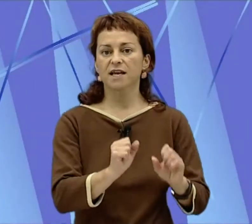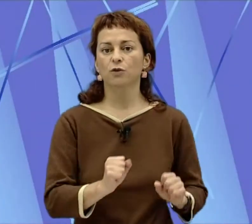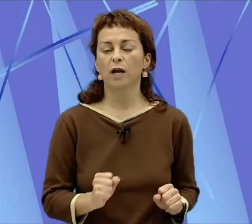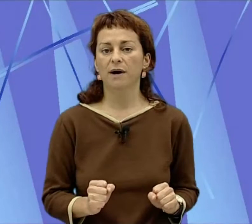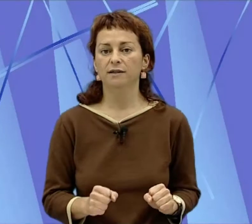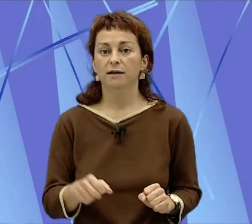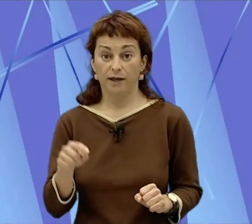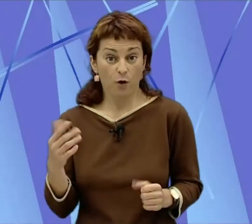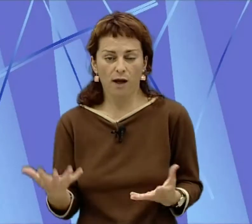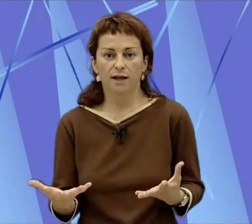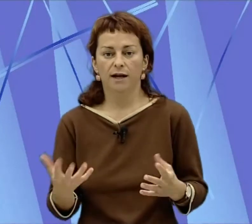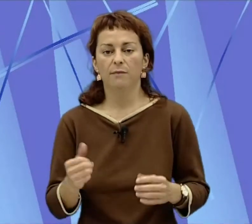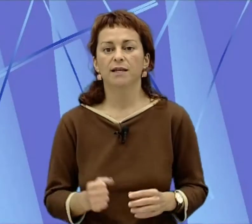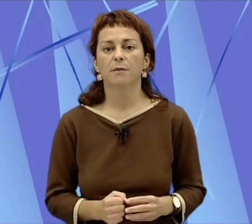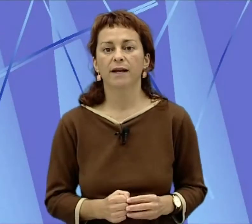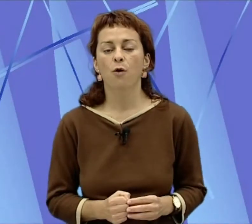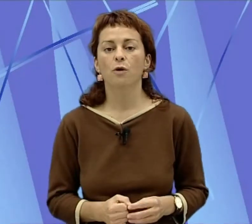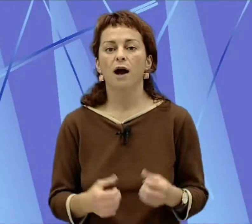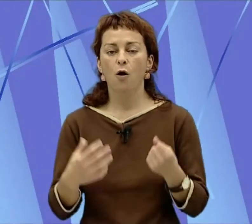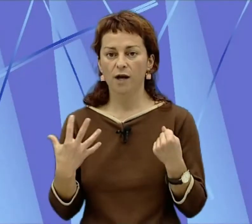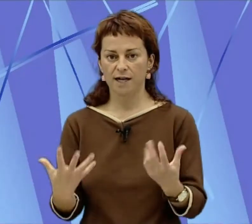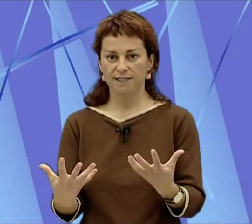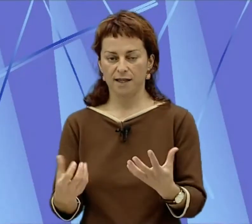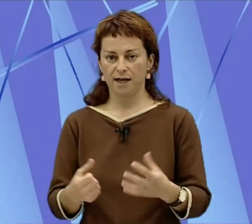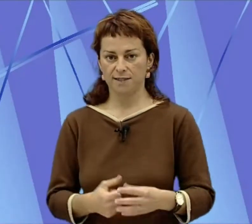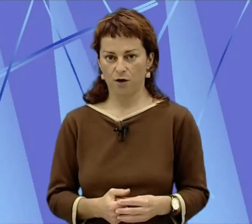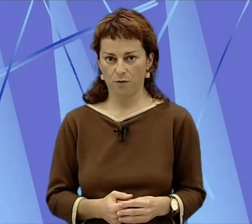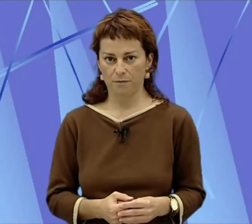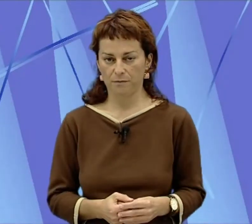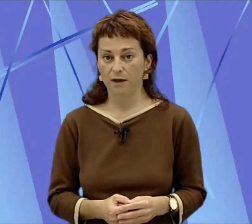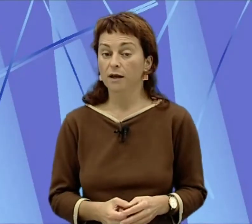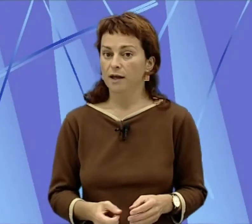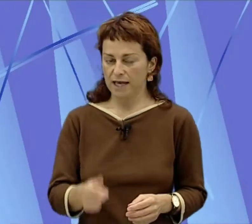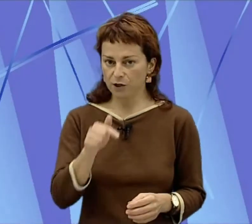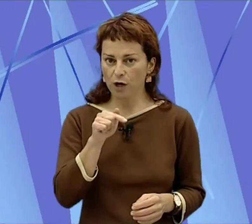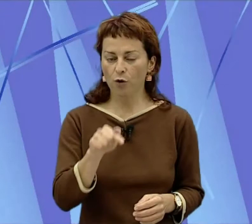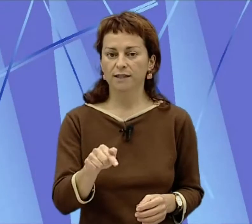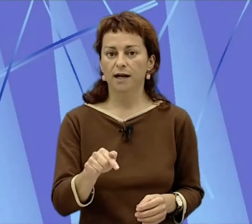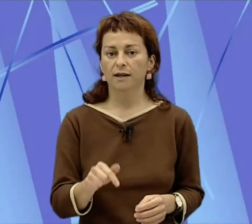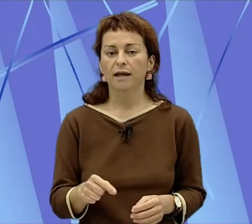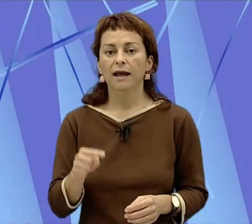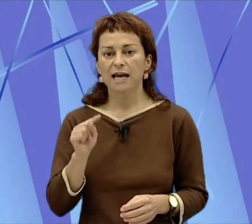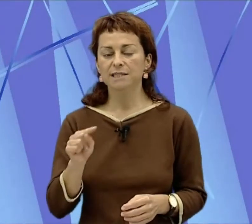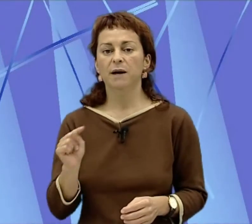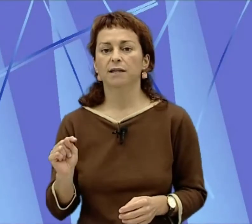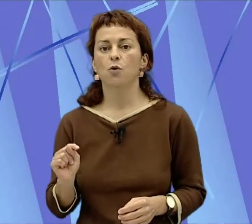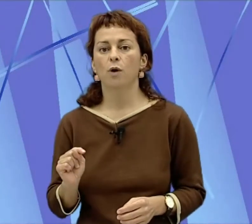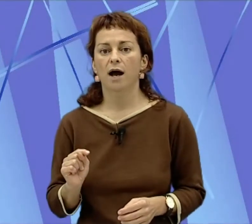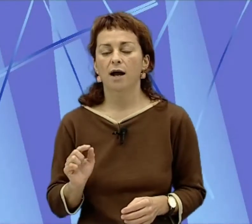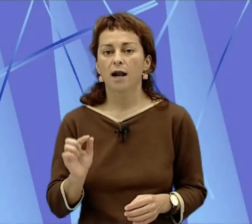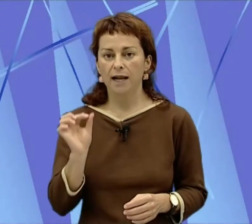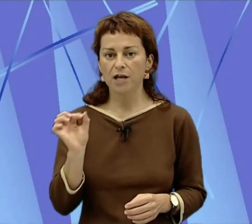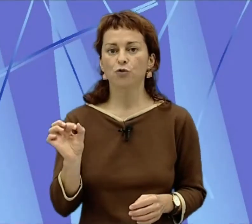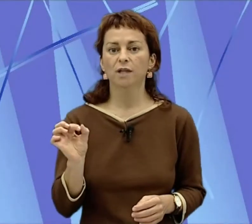Bada beste egitura bat, hegoaldean erabilia berau aurkaritza adirazteko. Egitura horretan, ez